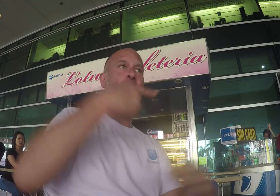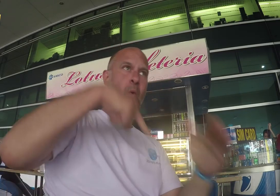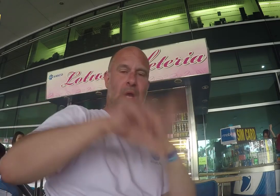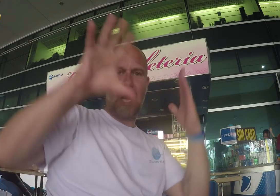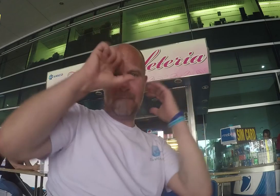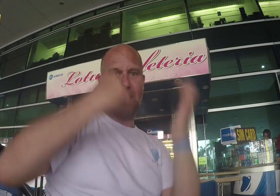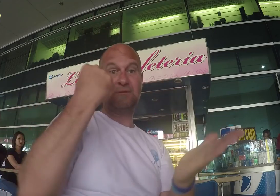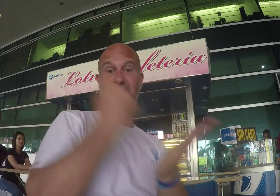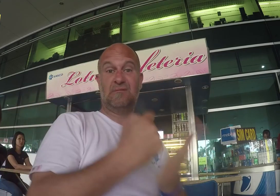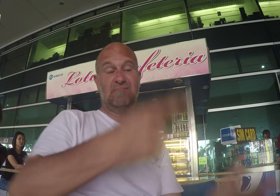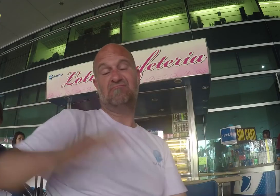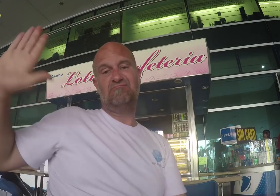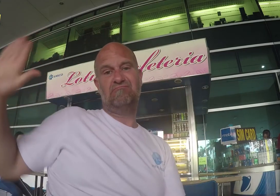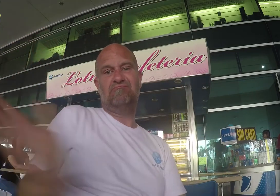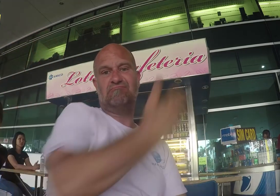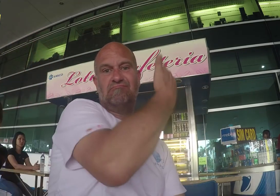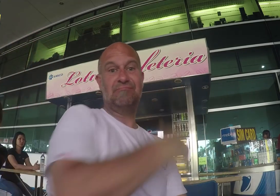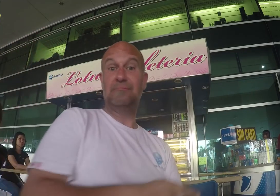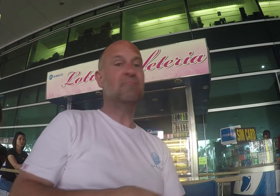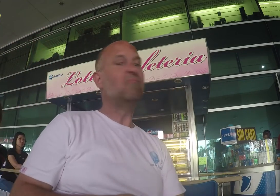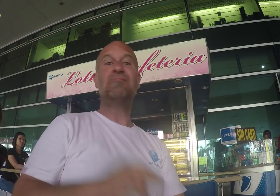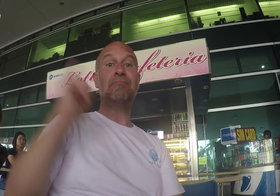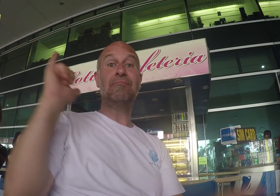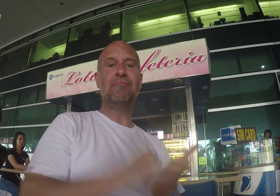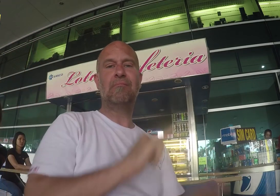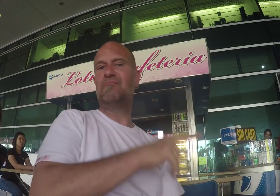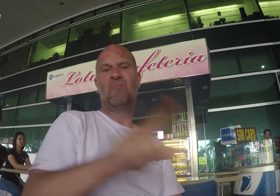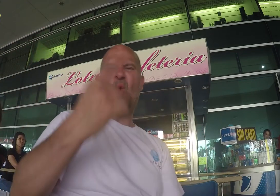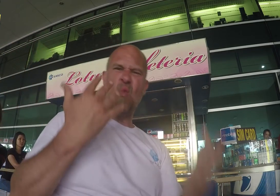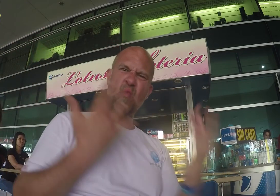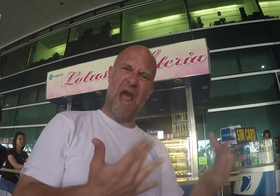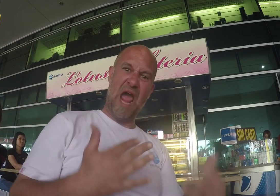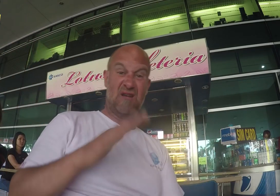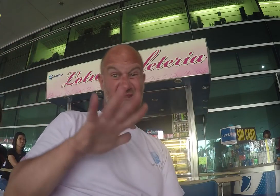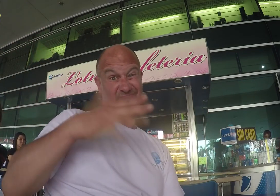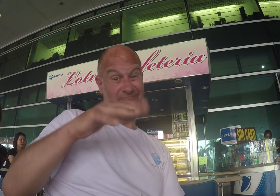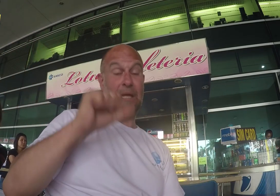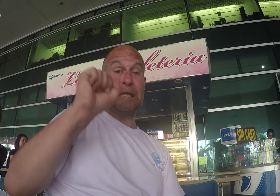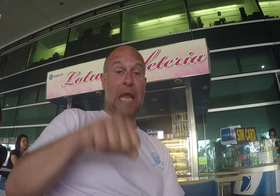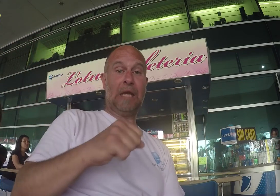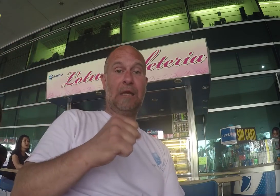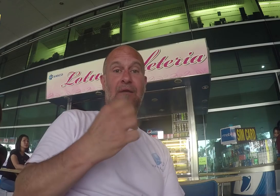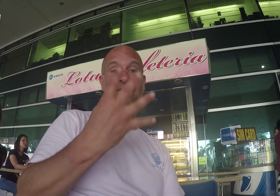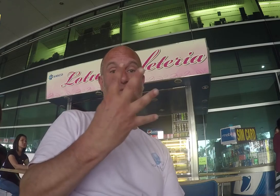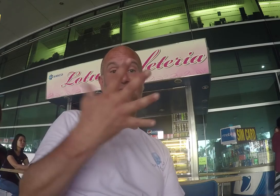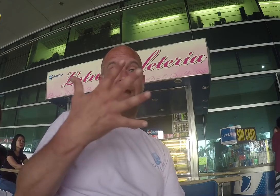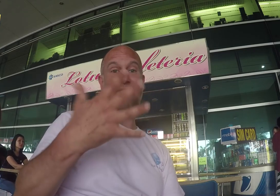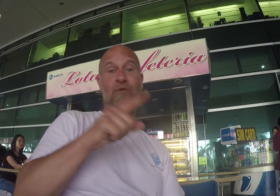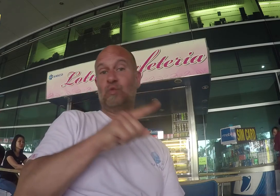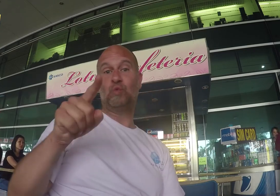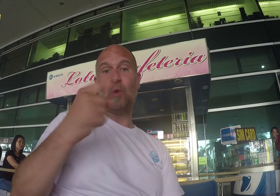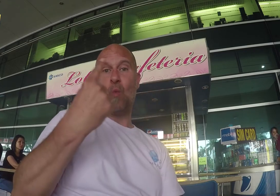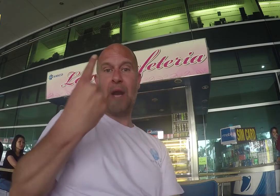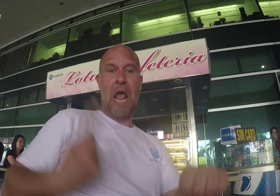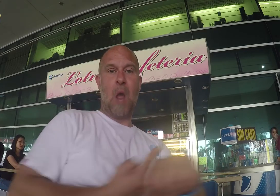vorher eine Botschaft besuchen und alles klären. Ansonsten dauert das Visumgespräch hier 45 Minuten bis eine